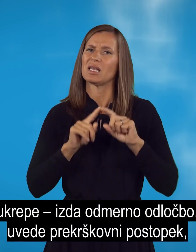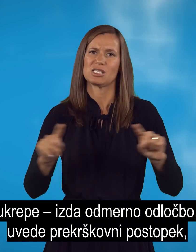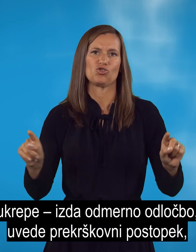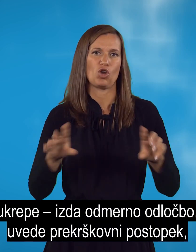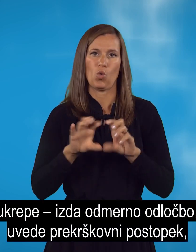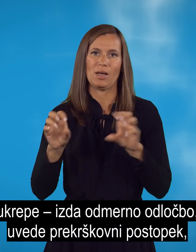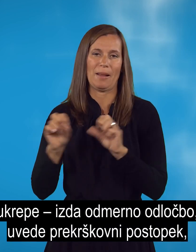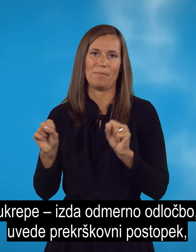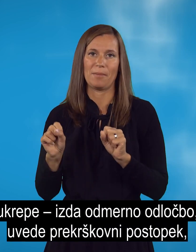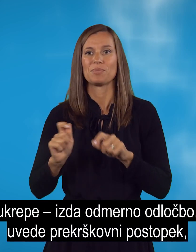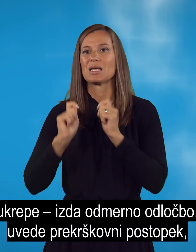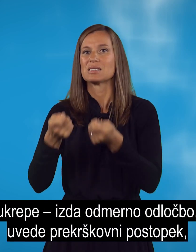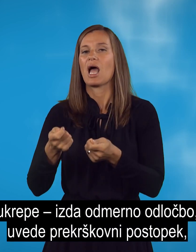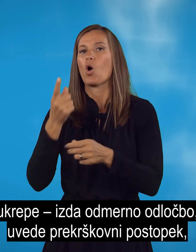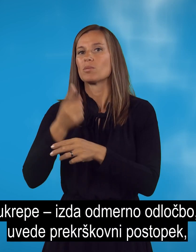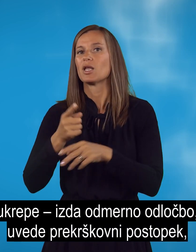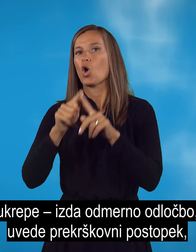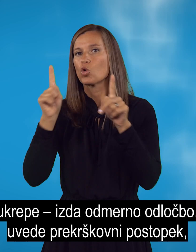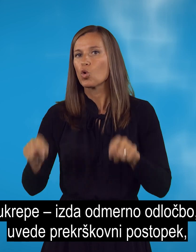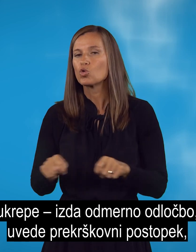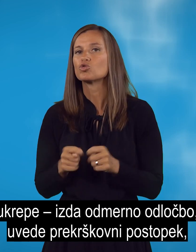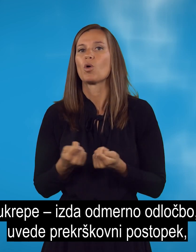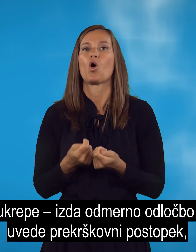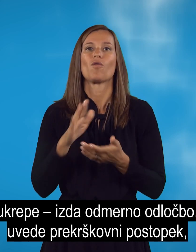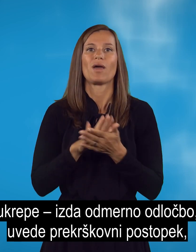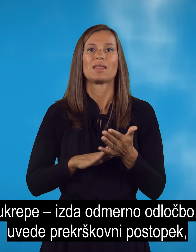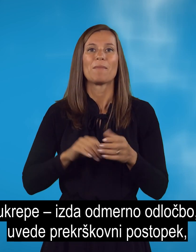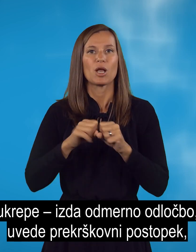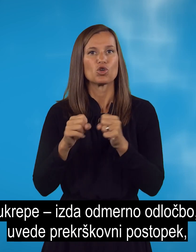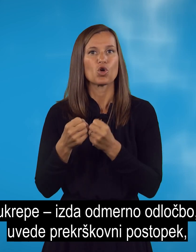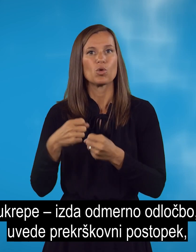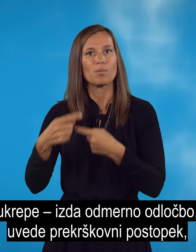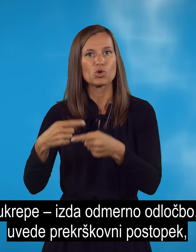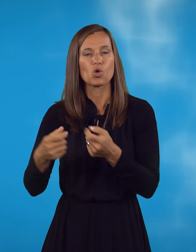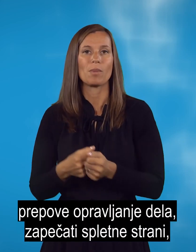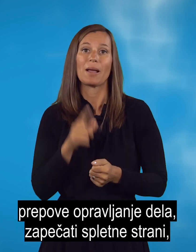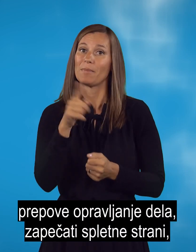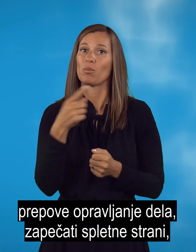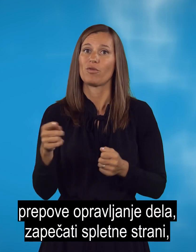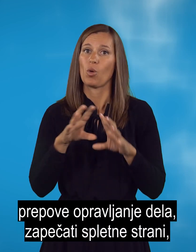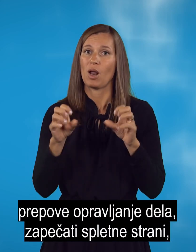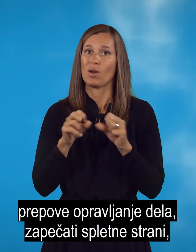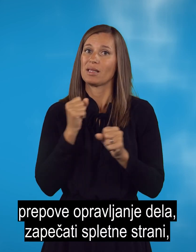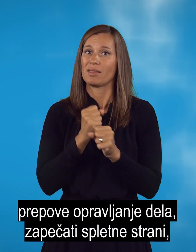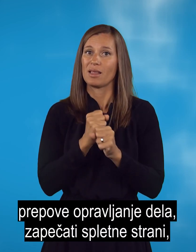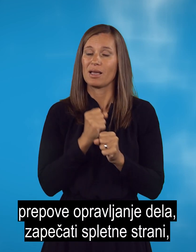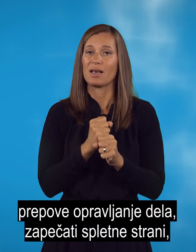ukrepe. Izda odmerno odločbo, uvede prekrškovni postopek, prepove opravljanje dela,